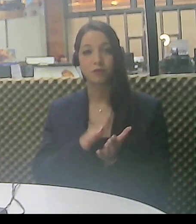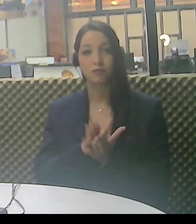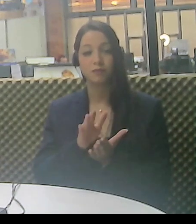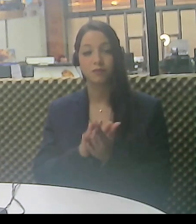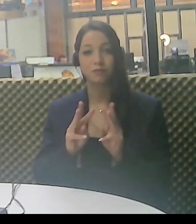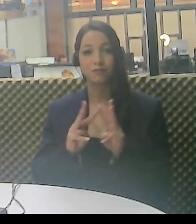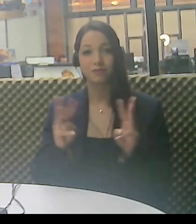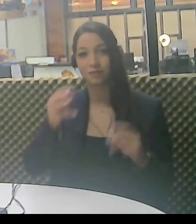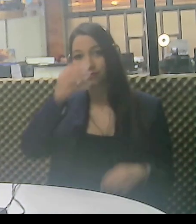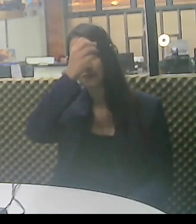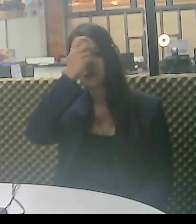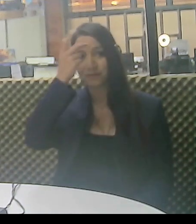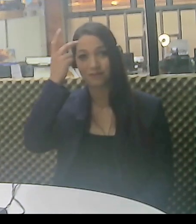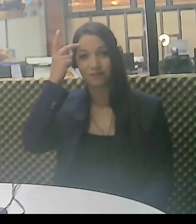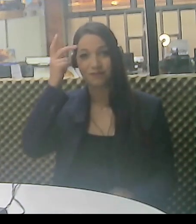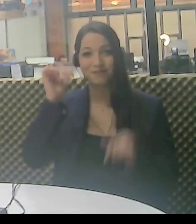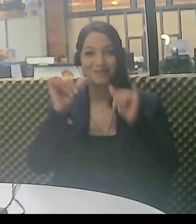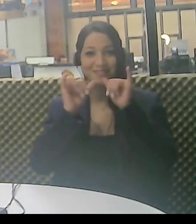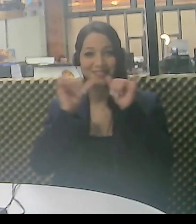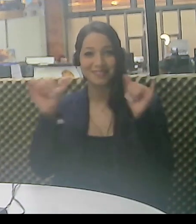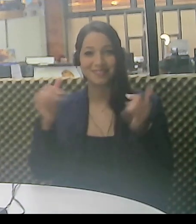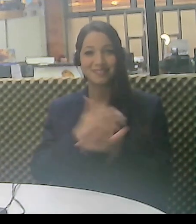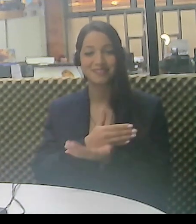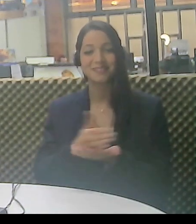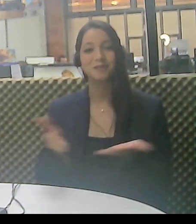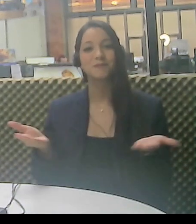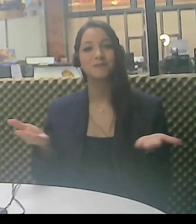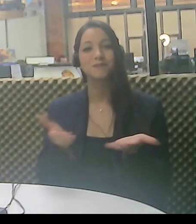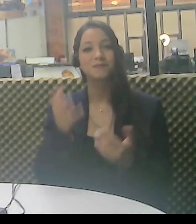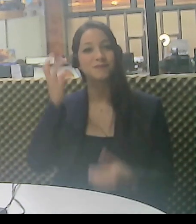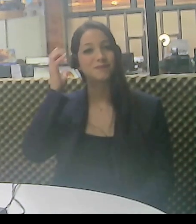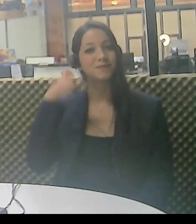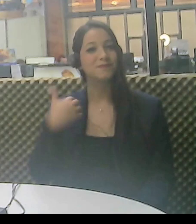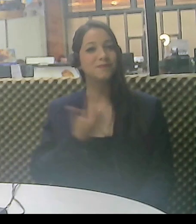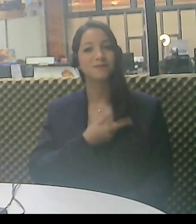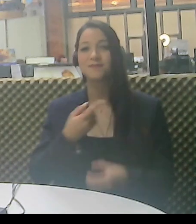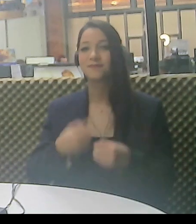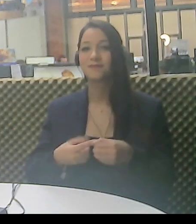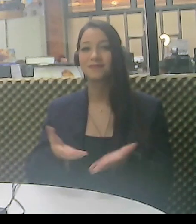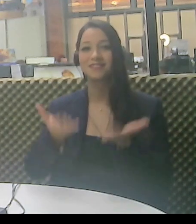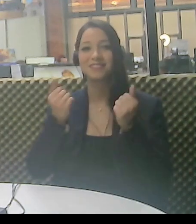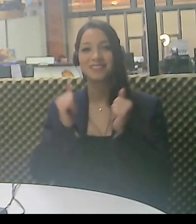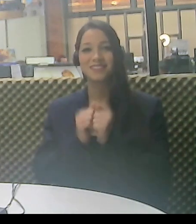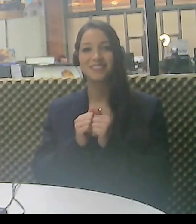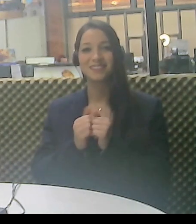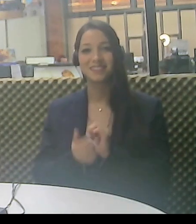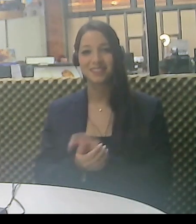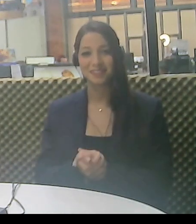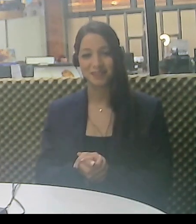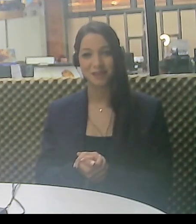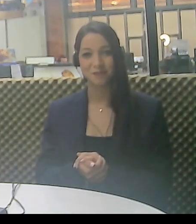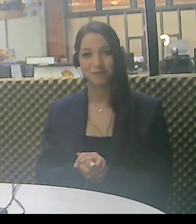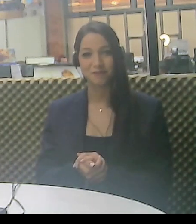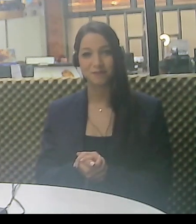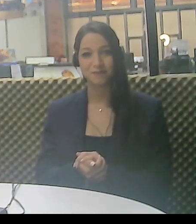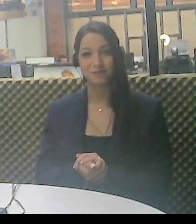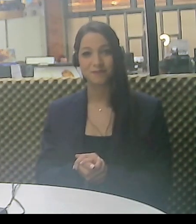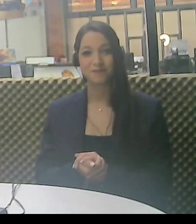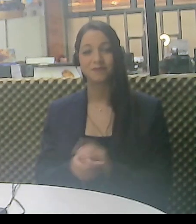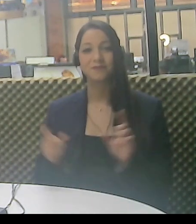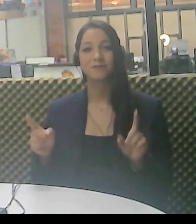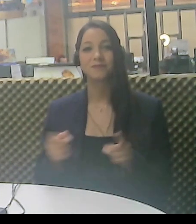da Prefeitura. Essas e outras notícias a partir de agora na Rádio Nossa Cidade. Vem com a gente!